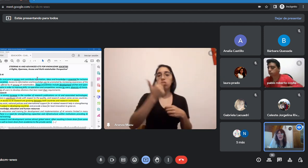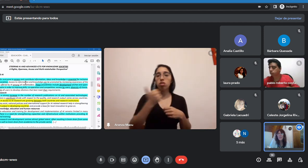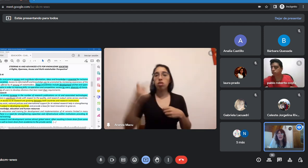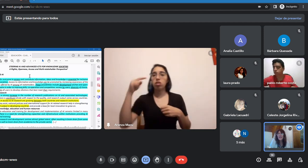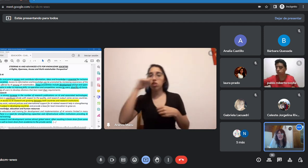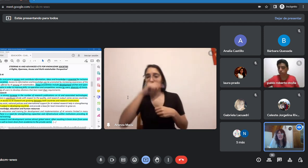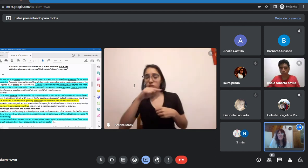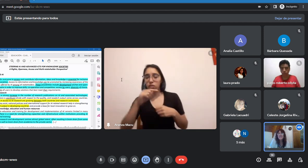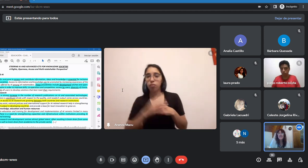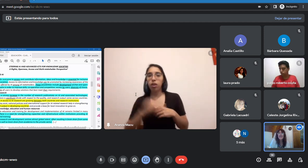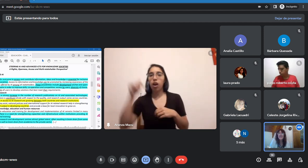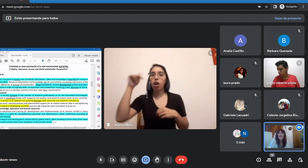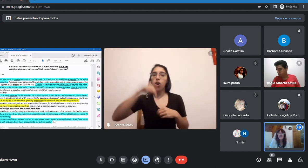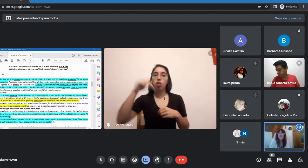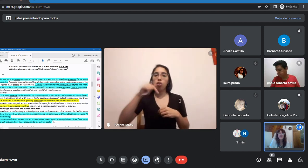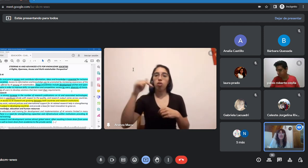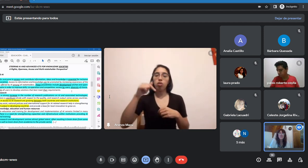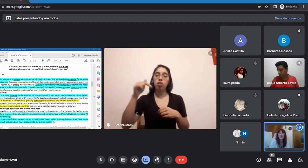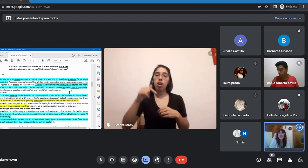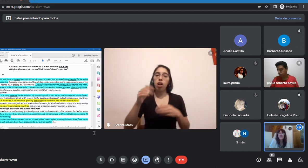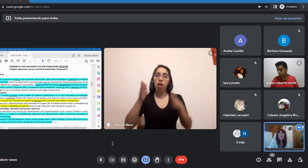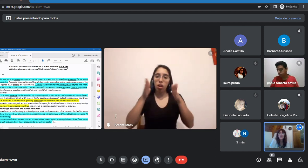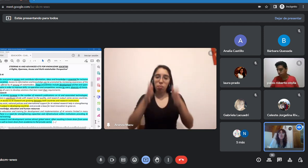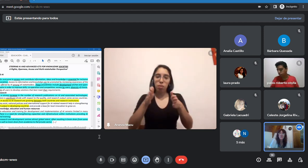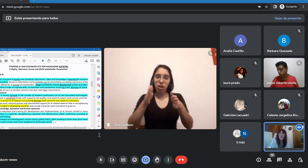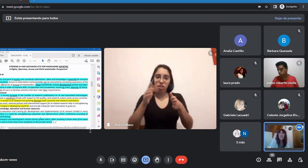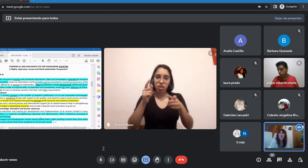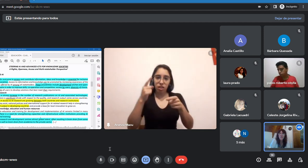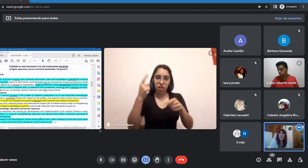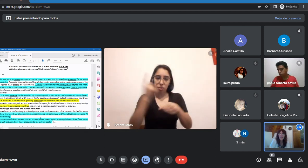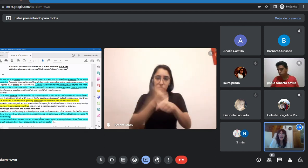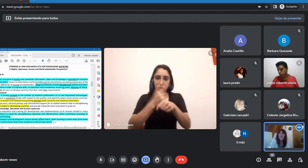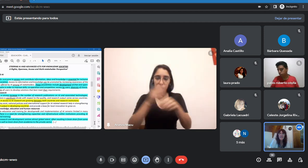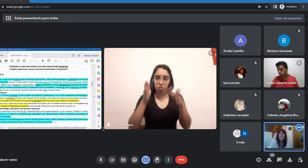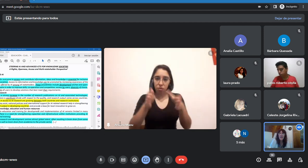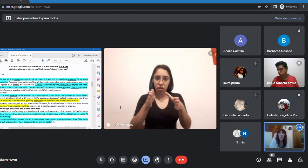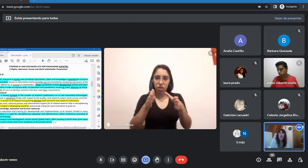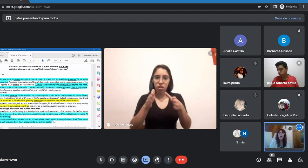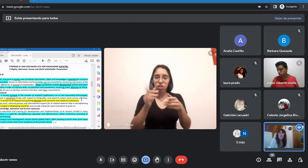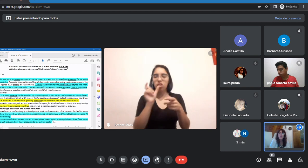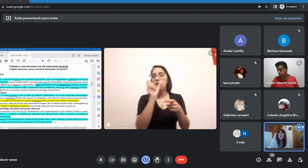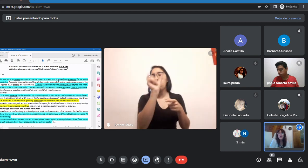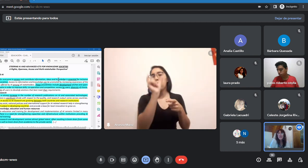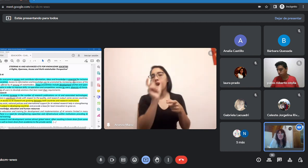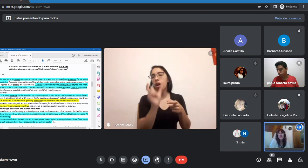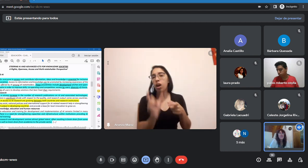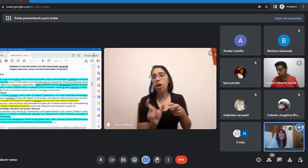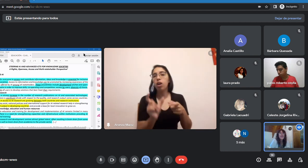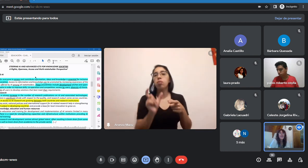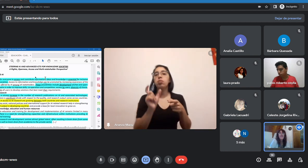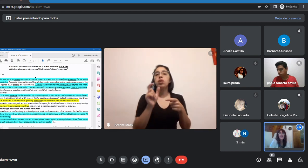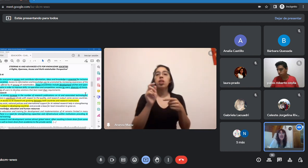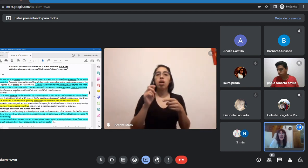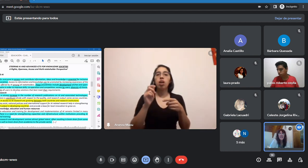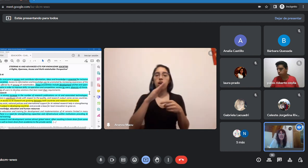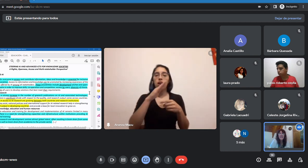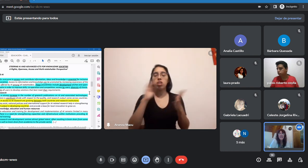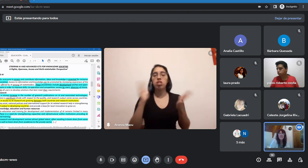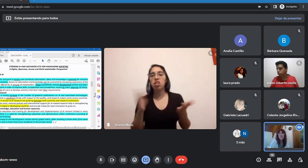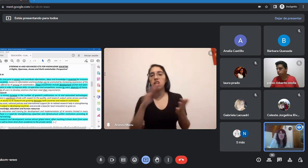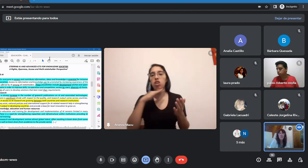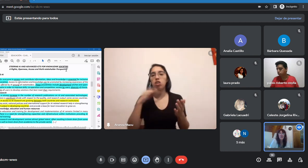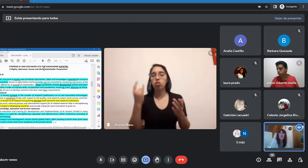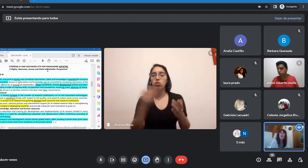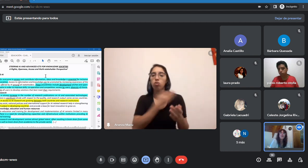primera parte, decir qué clase de palabras son y si tienen sufijos y demás, ¿sí? Como muchos casos se tienen que fijar en el